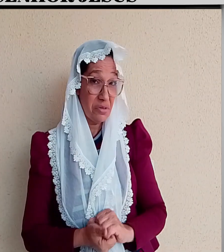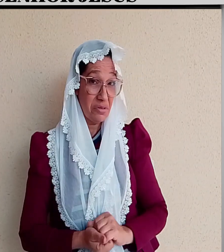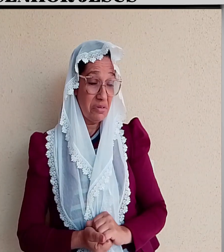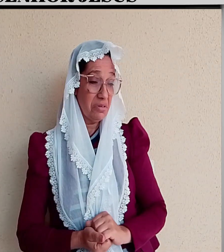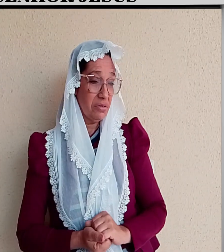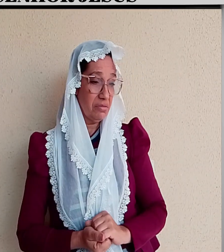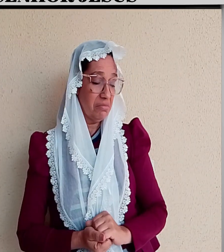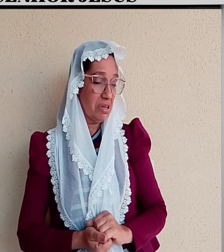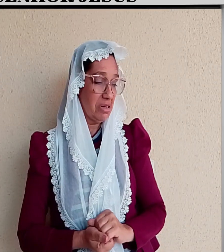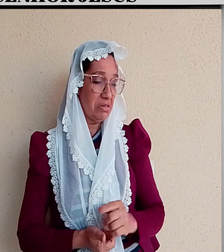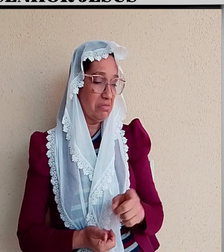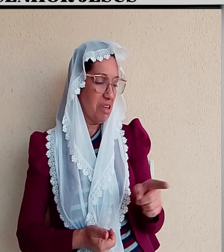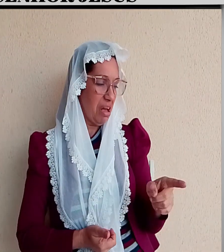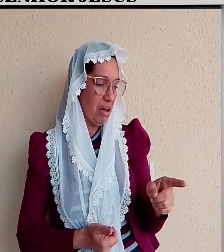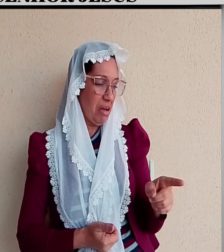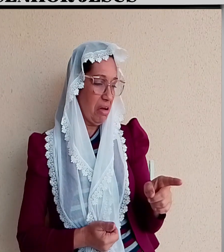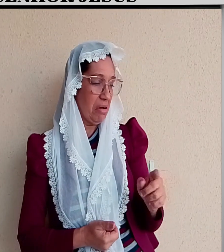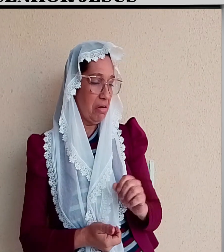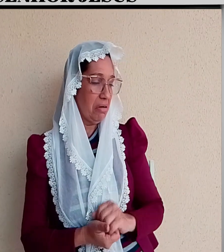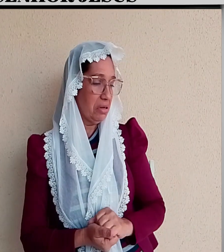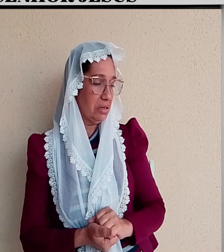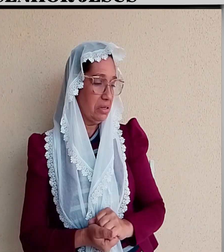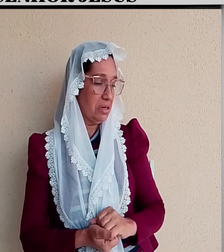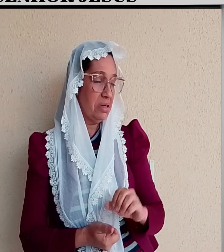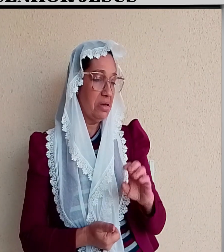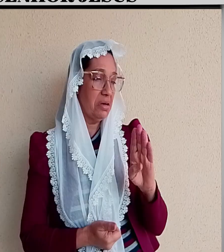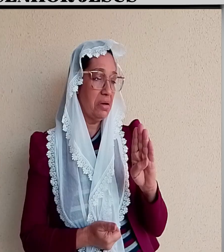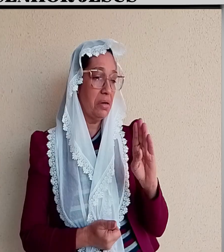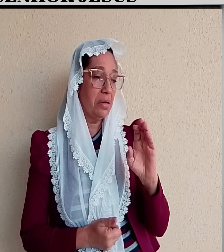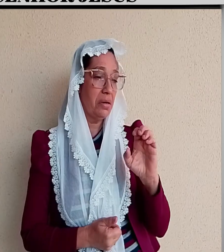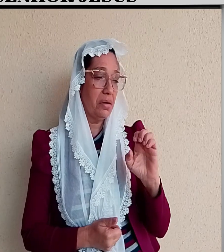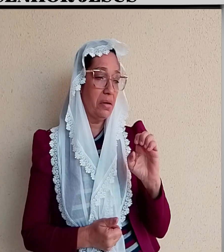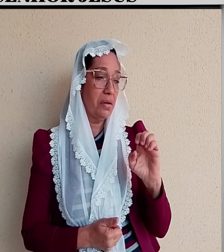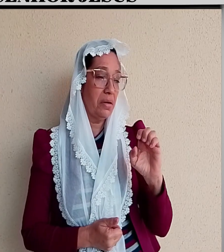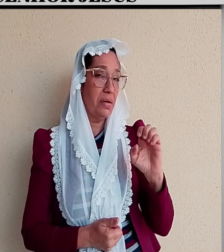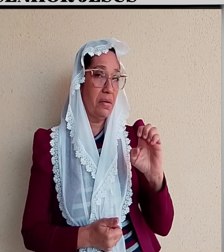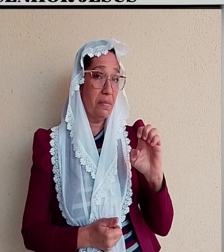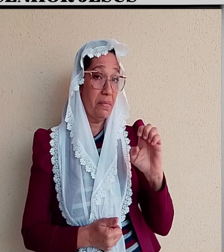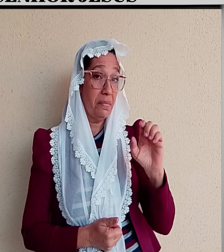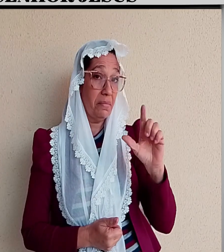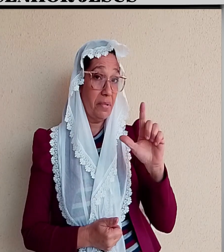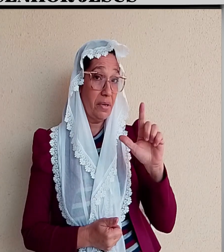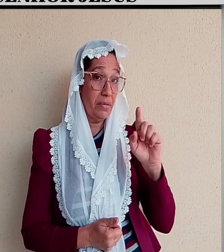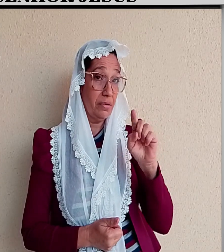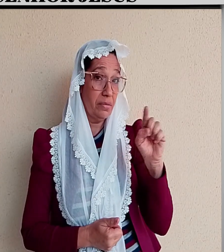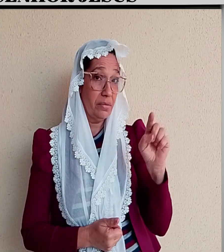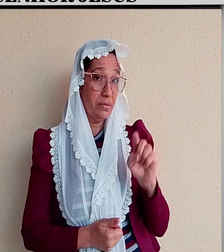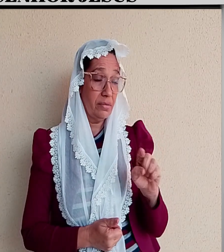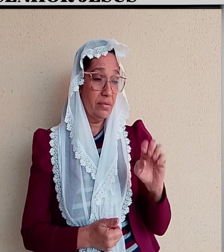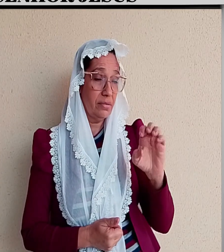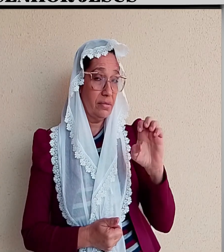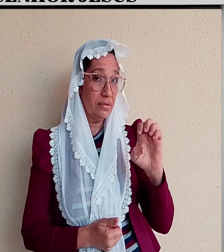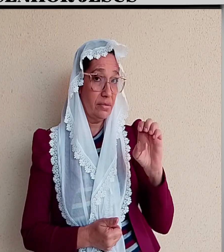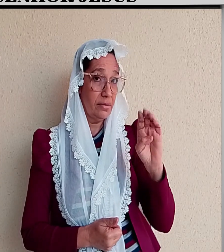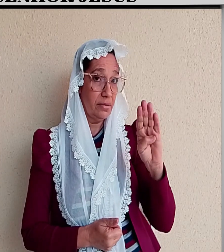nas suas casas e deitar o travesseiro, aleluia, se assustarão com aquilo que